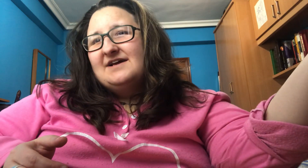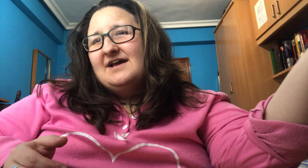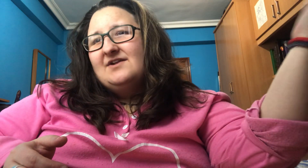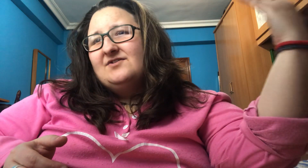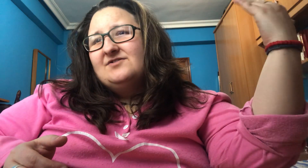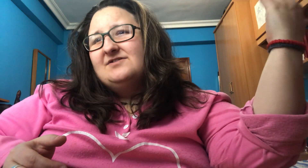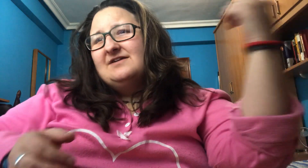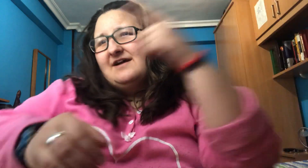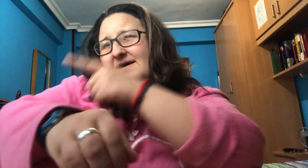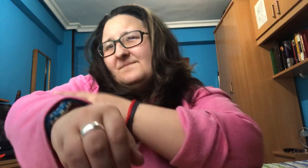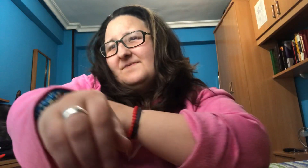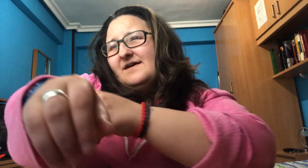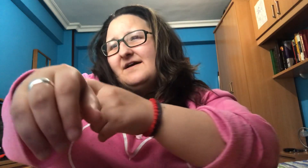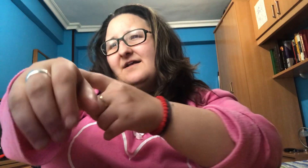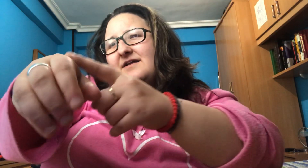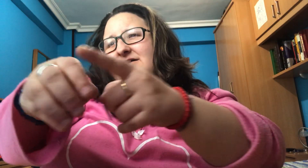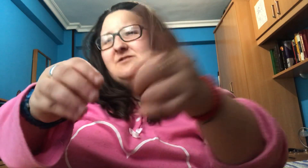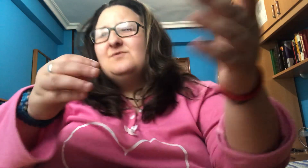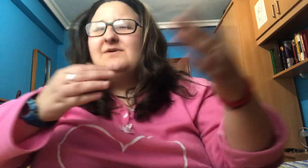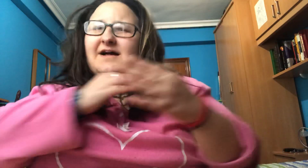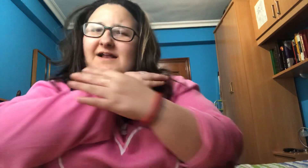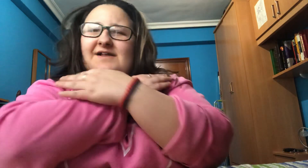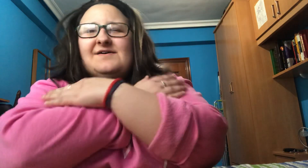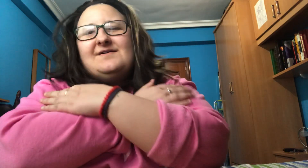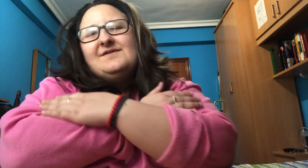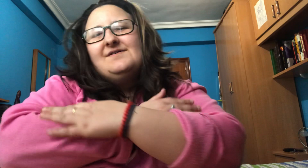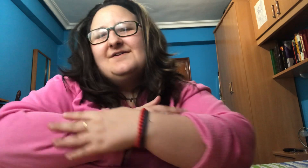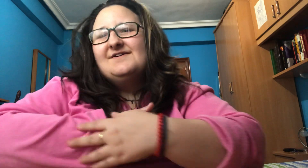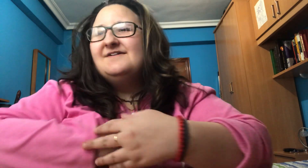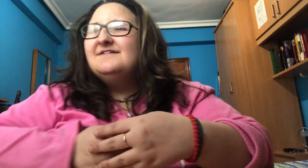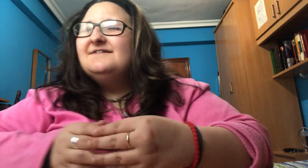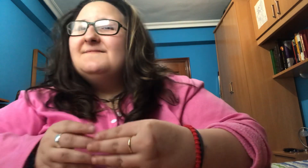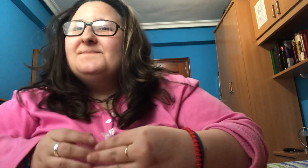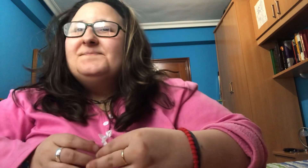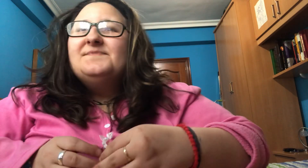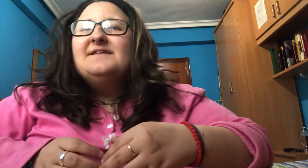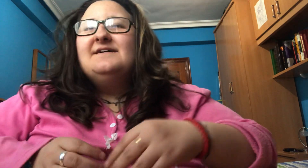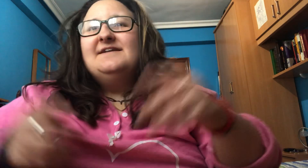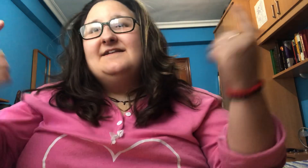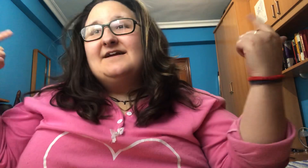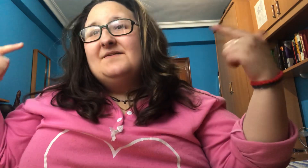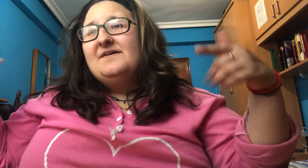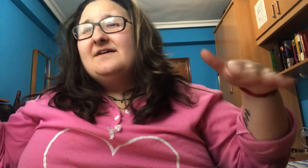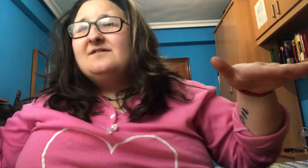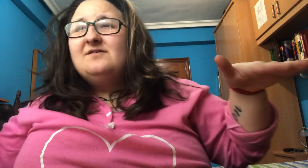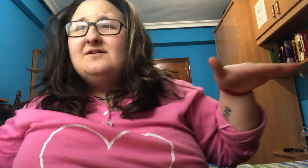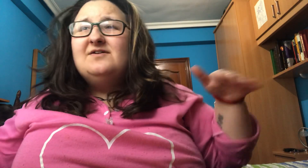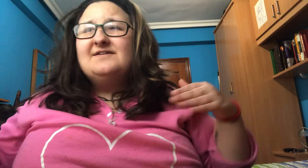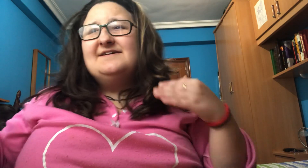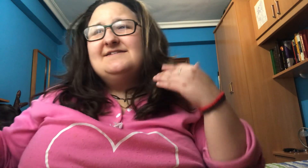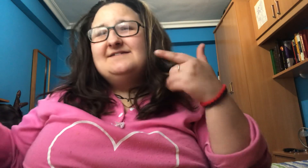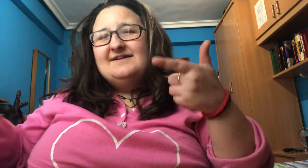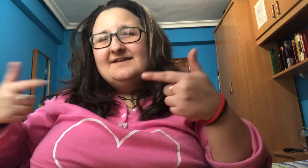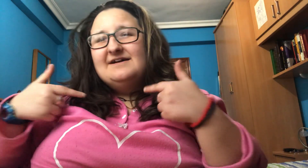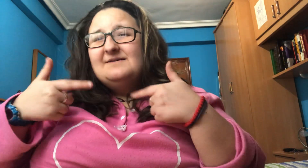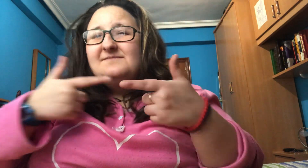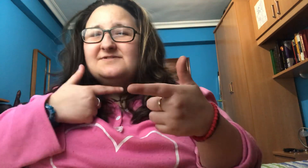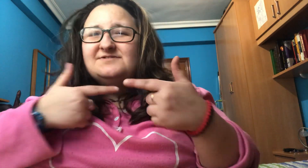en otra piel un calor. Nada que ver con lo que teníamos tú